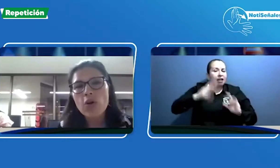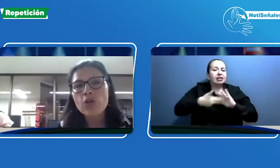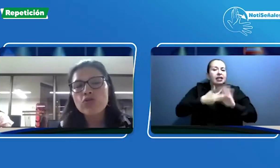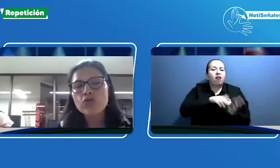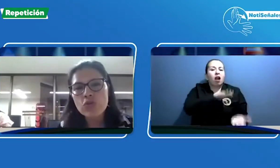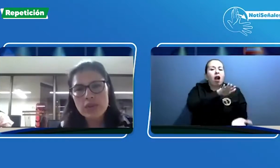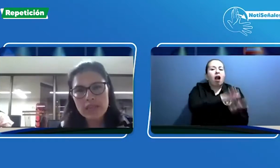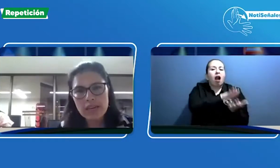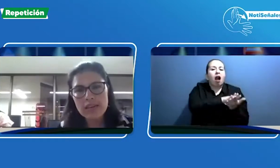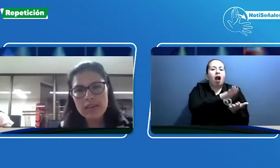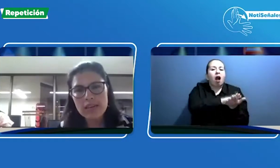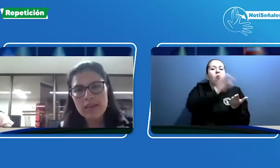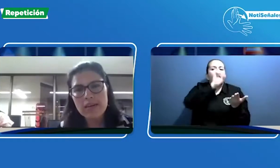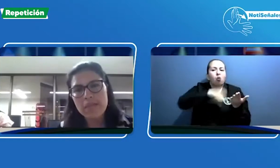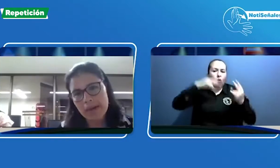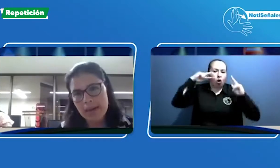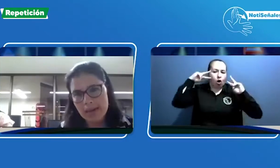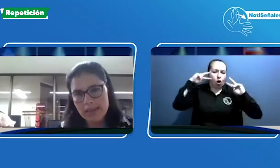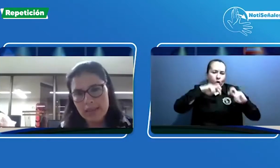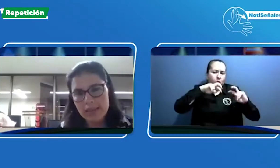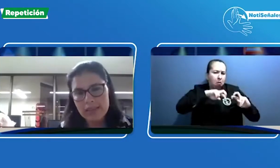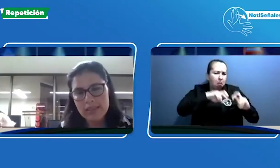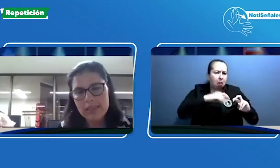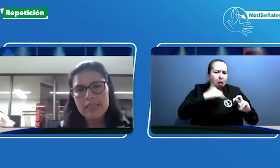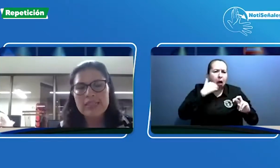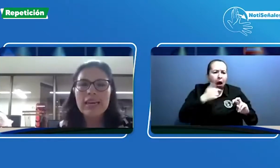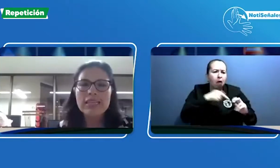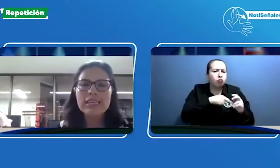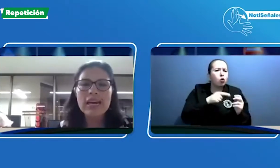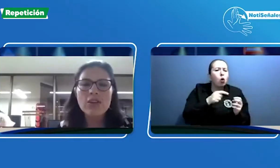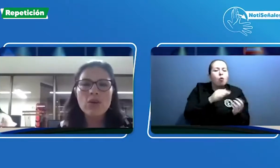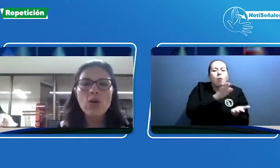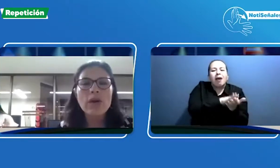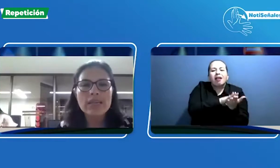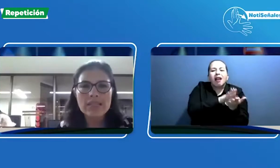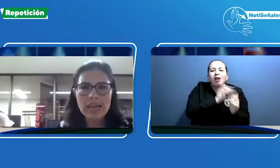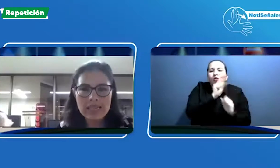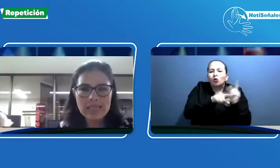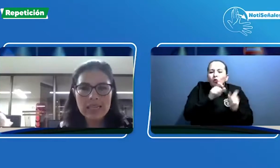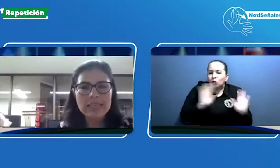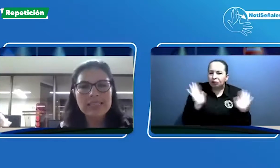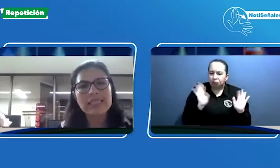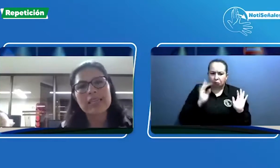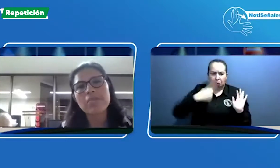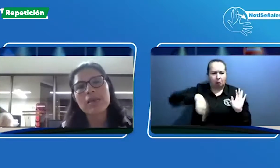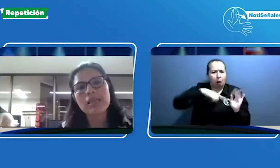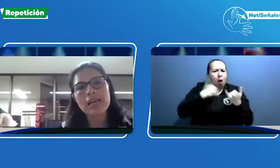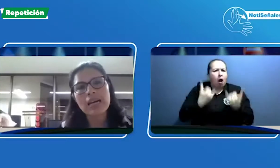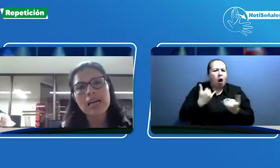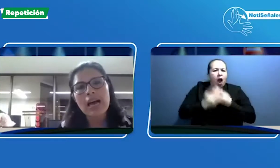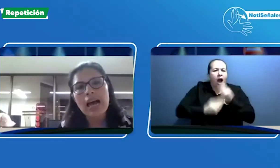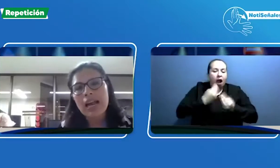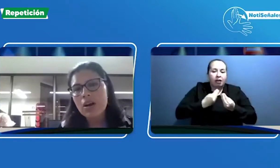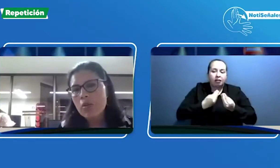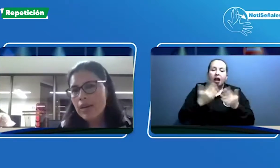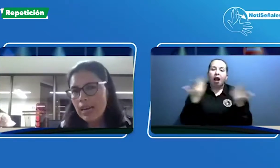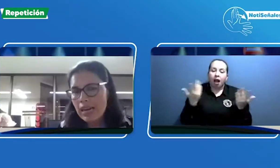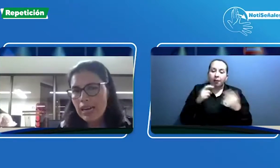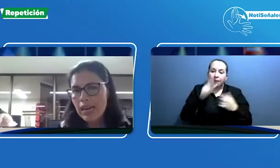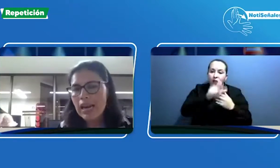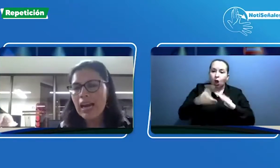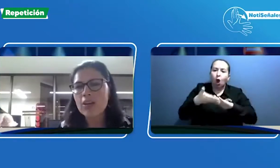de consulta para la entidad. Ya en este año, lo que se hace es que se invita a la